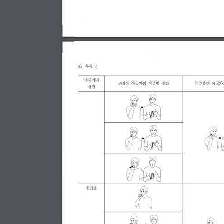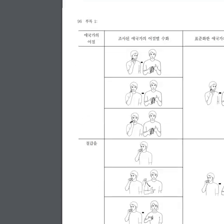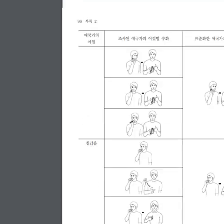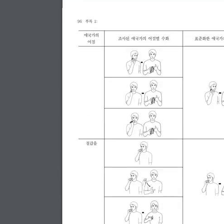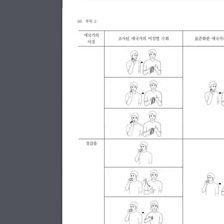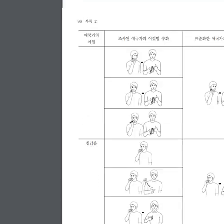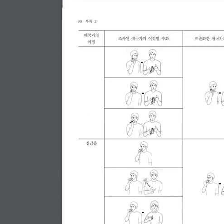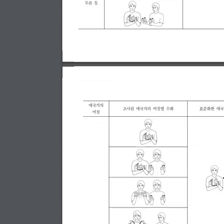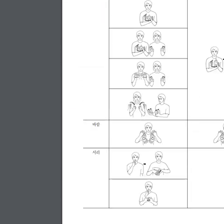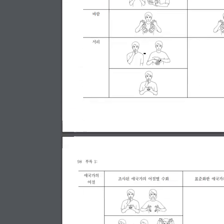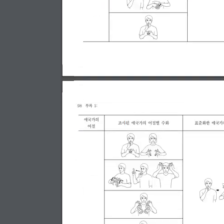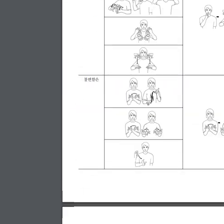좋은데,